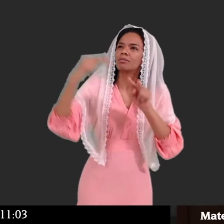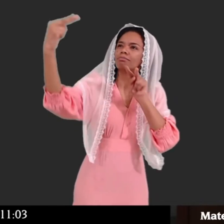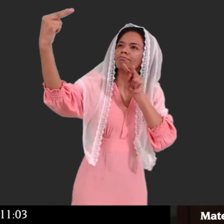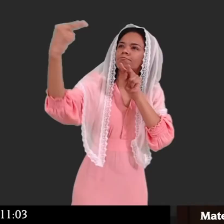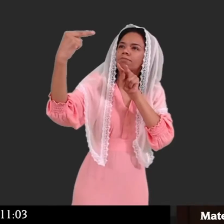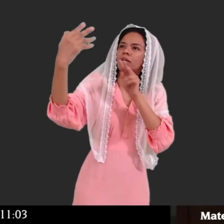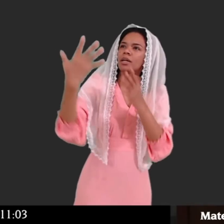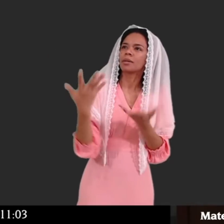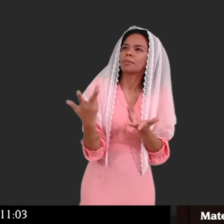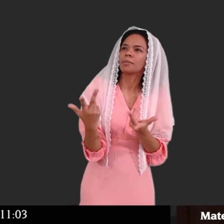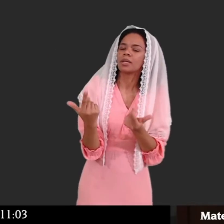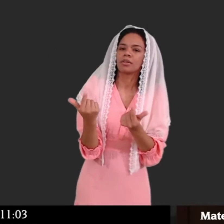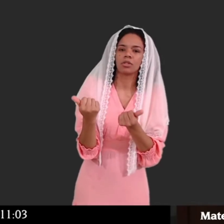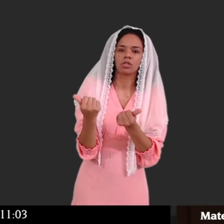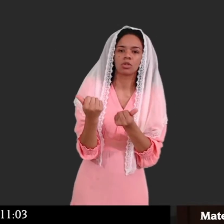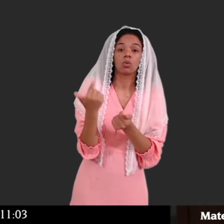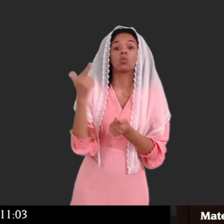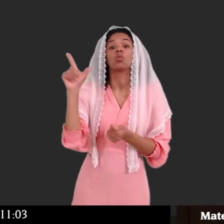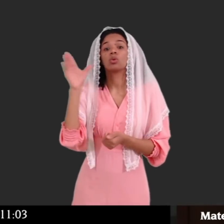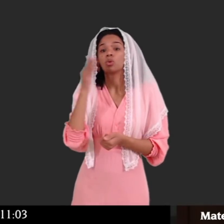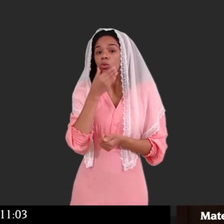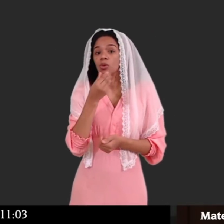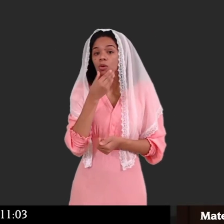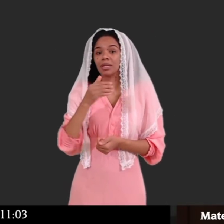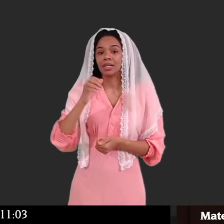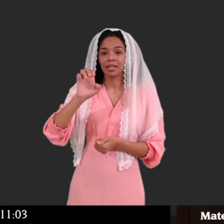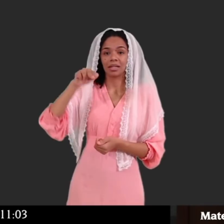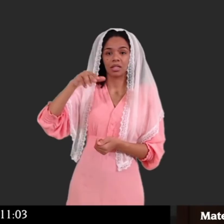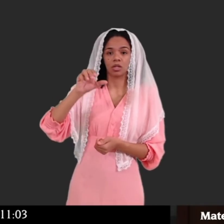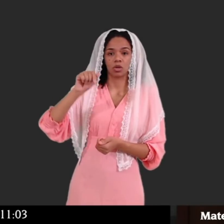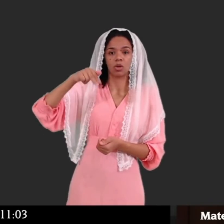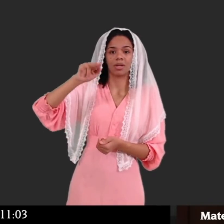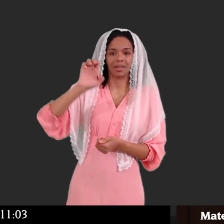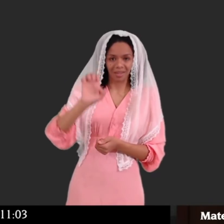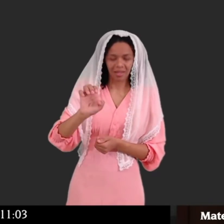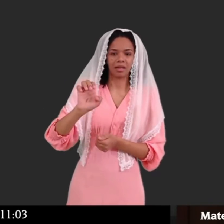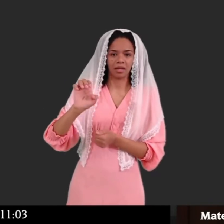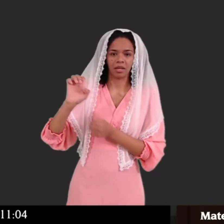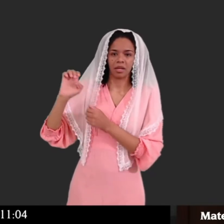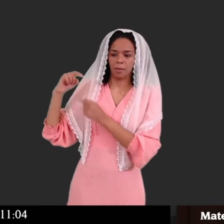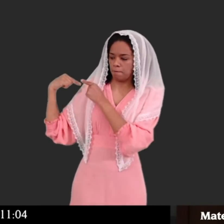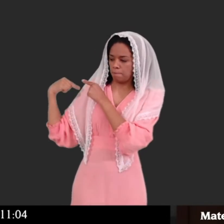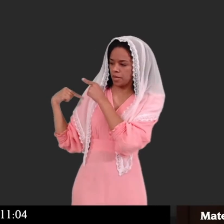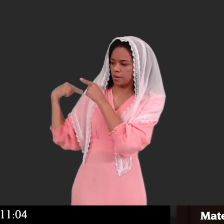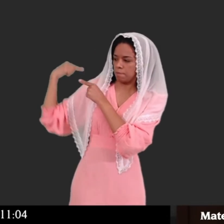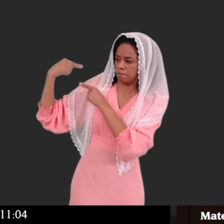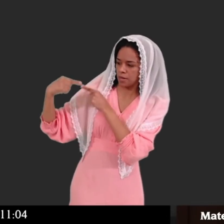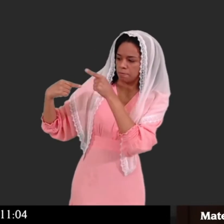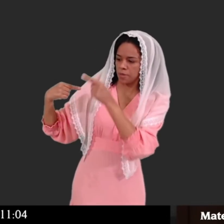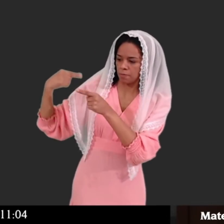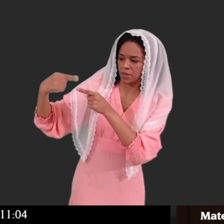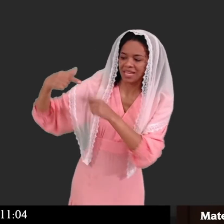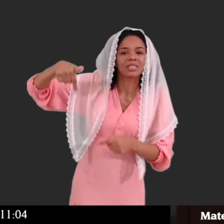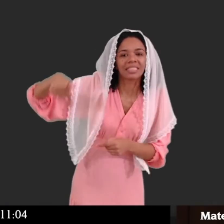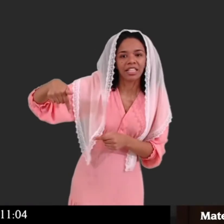Enoque. Ele foi o sétimo homem na linhagem de filhos de homem. E não é por acaso que ele